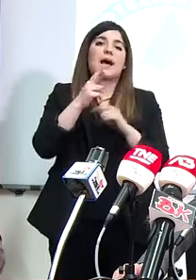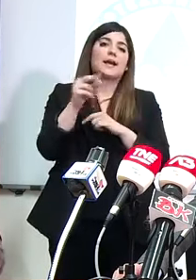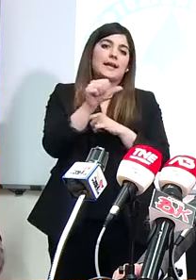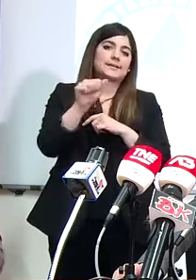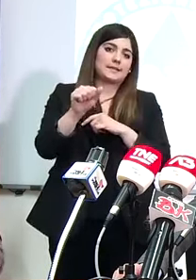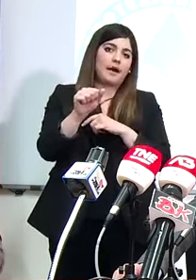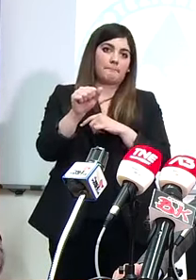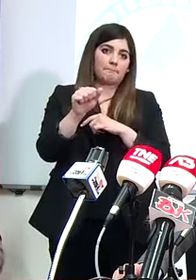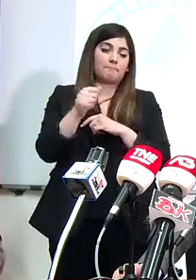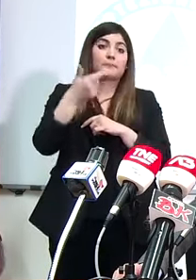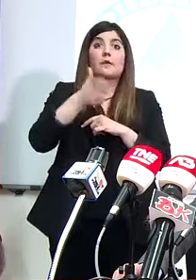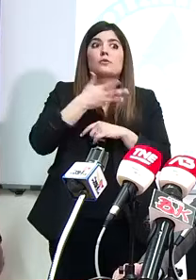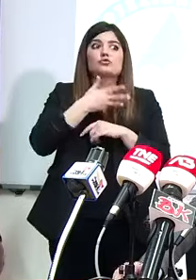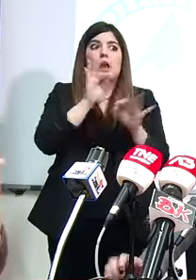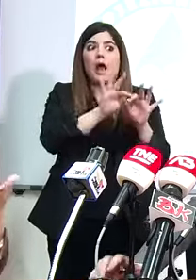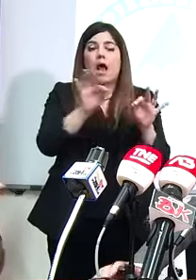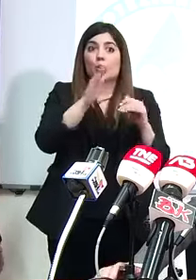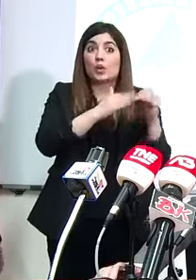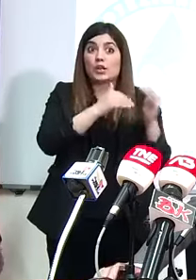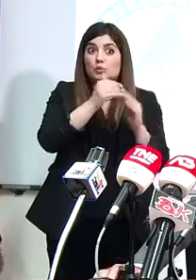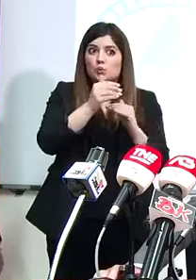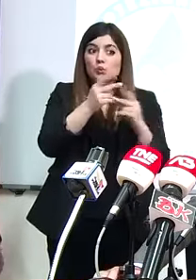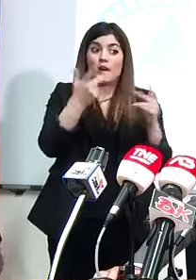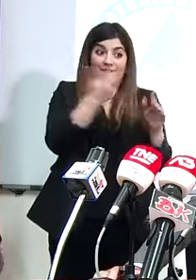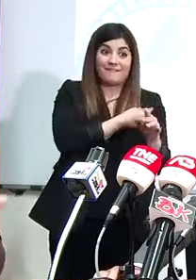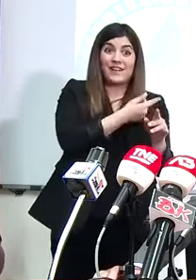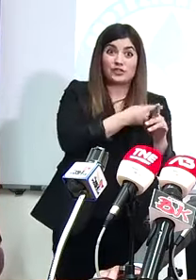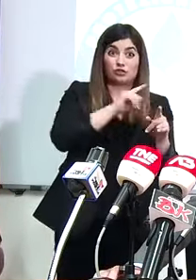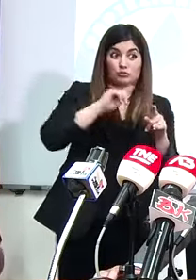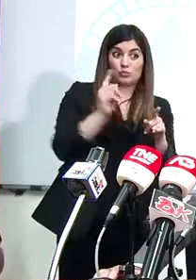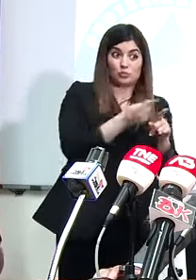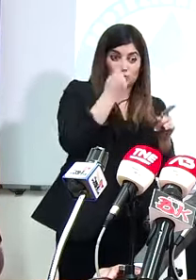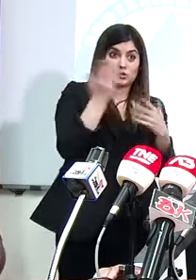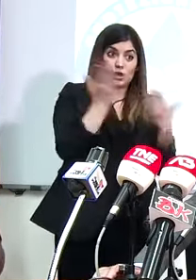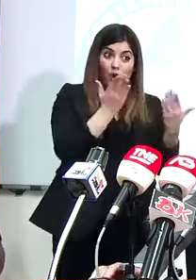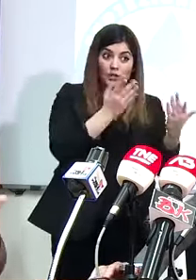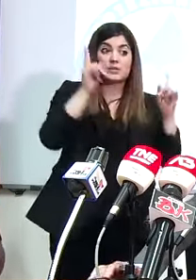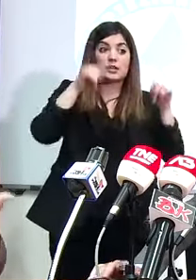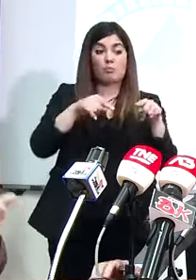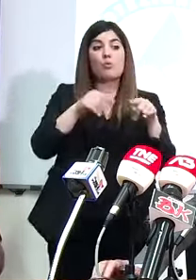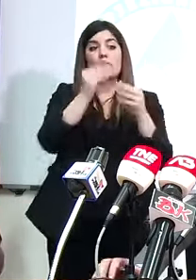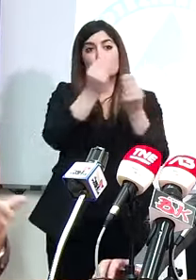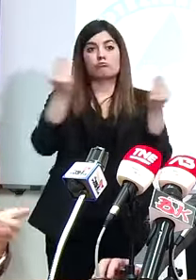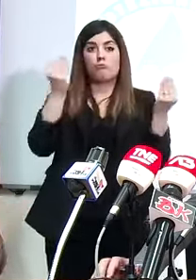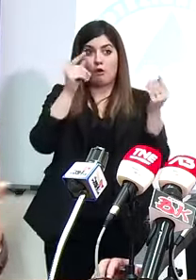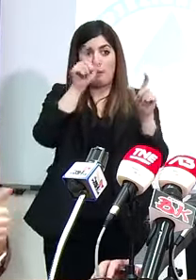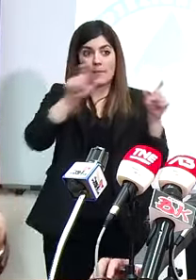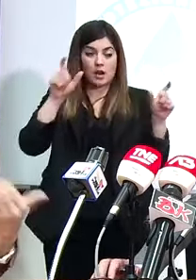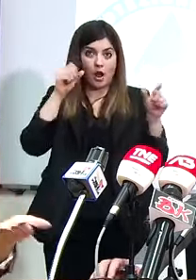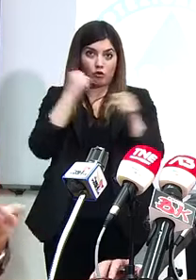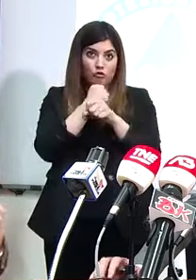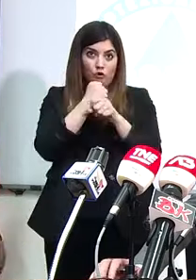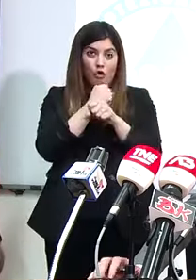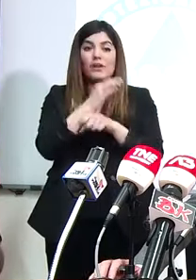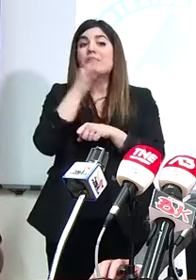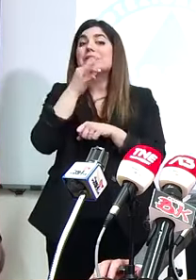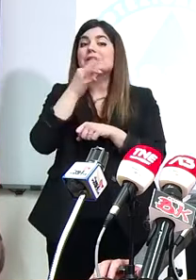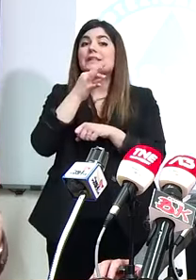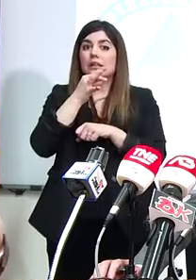ci sono le strutture che sono vaccinate sono la maggior parte sono vaccinati a ospiti e anche imperatori a parte quelli che sono ancora positivi e quindi devono essere vaccinati